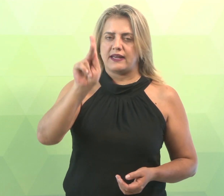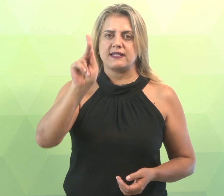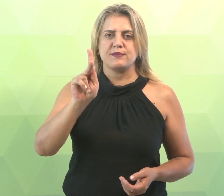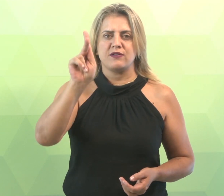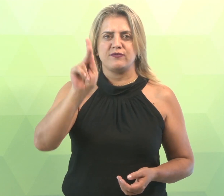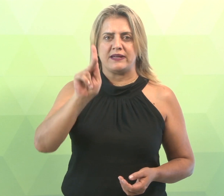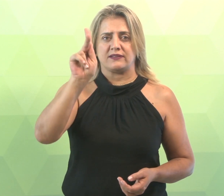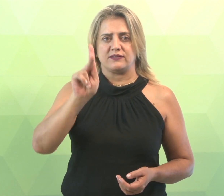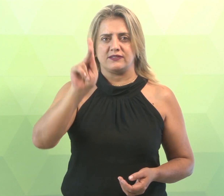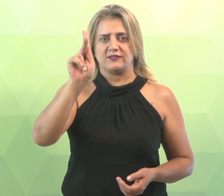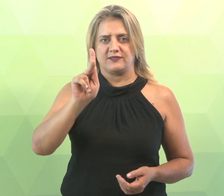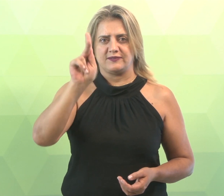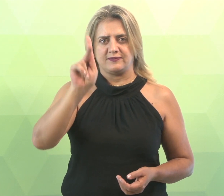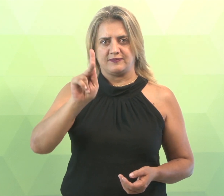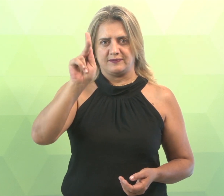Esse movimento.